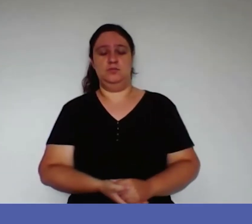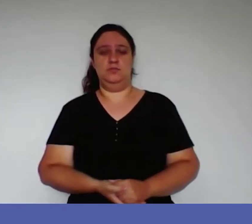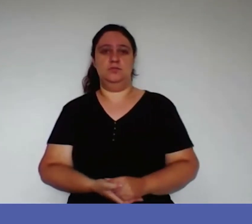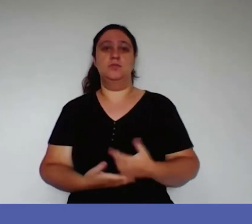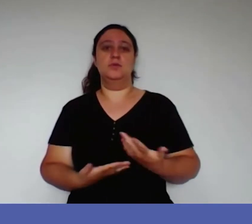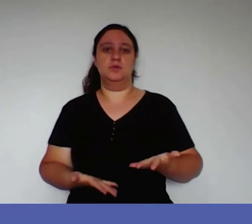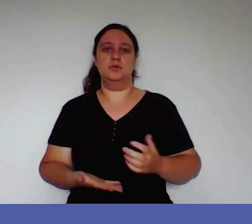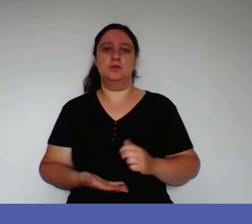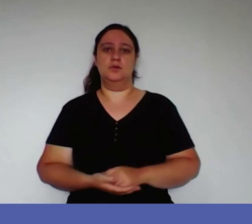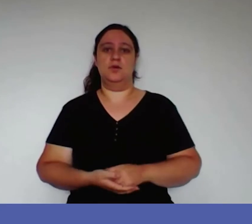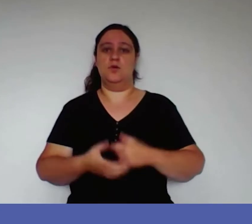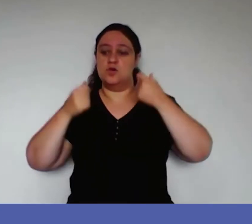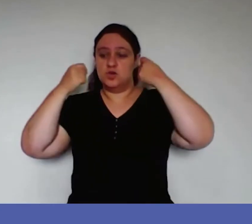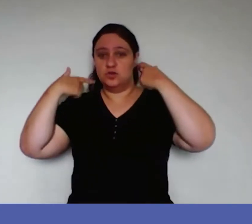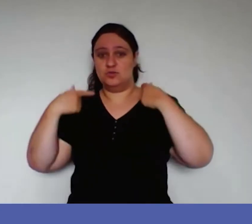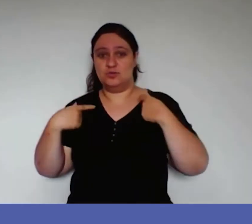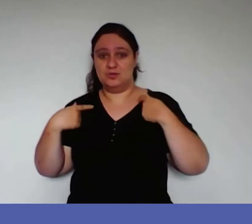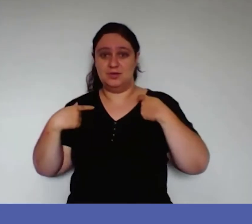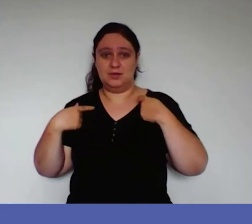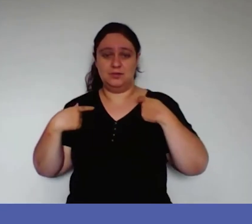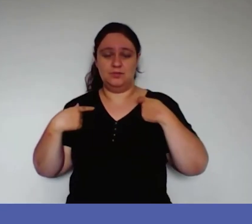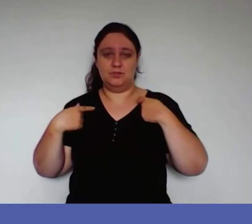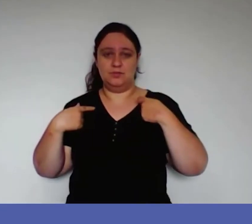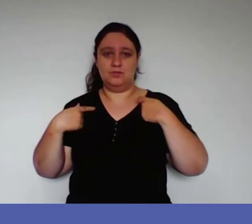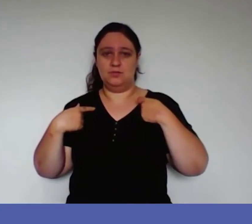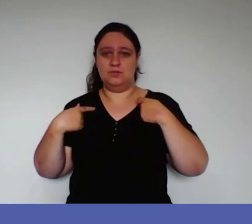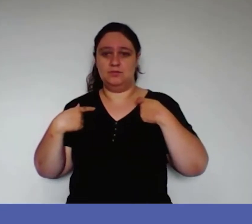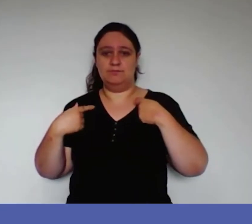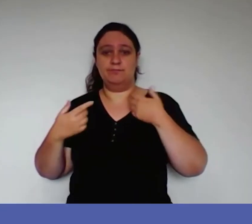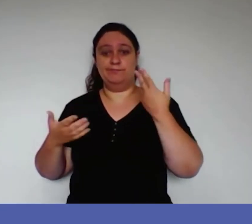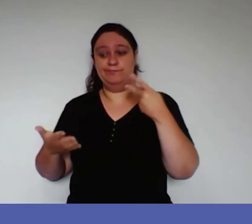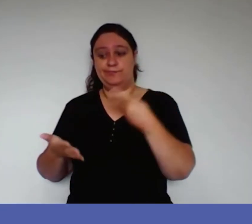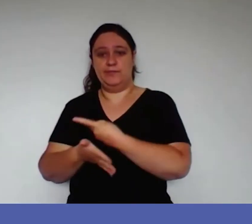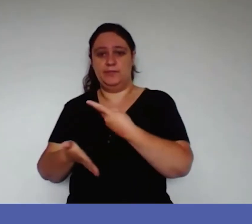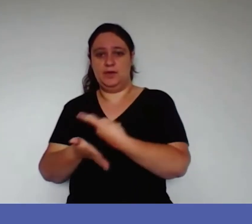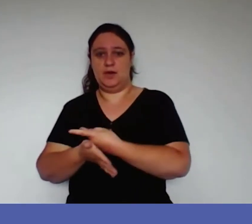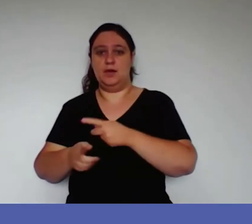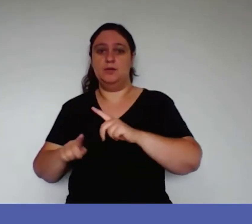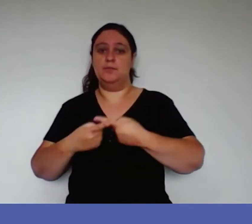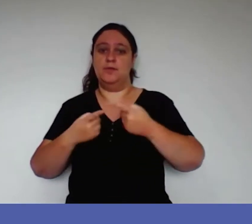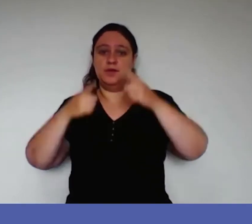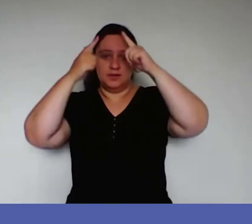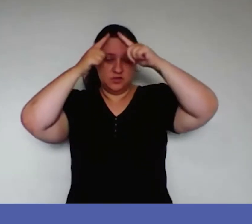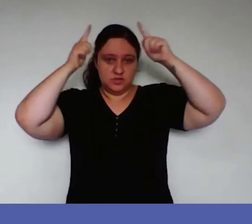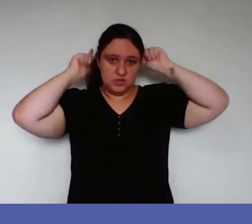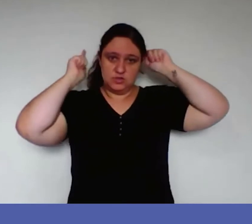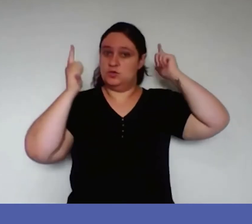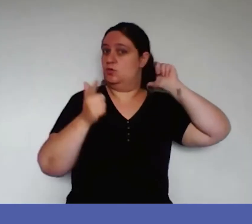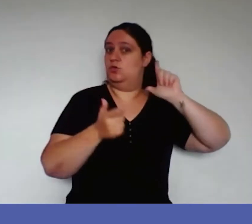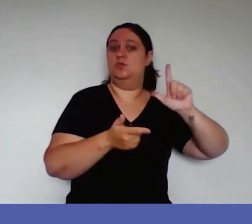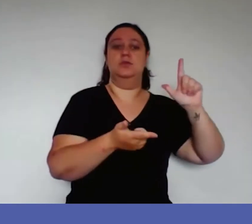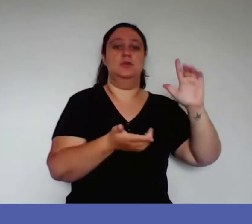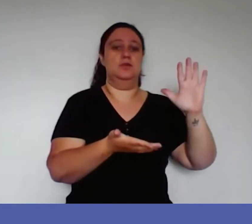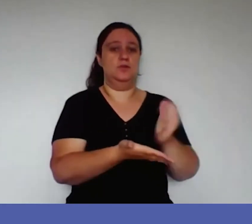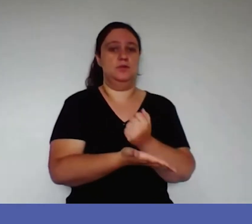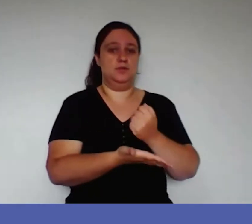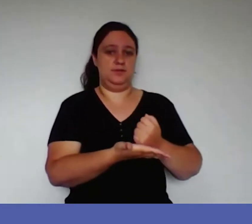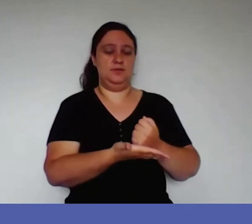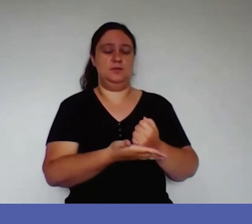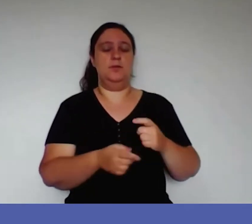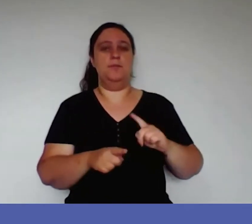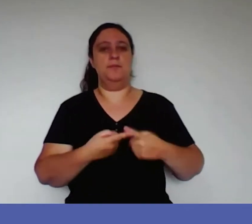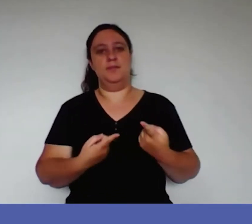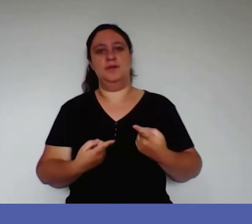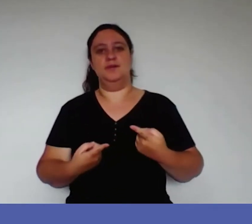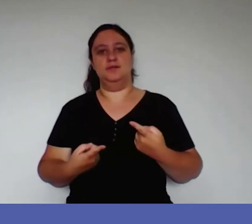judeus tropeçaram, né? Mas veio a salvação para os gentios. Mas, irmãos, pode ter certeza, Deus ama esse